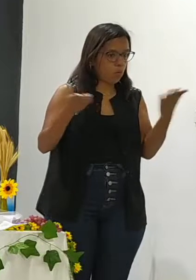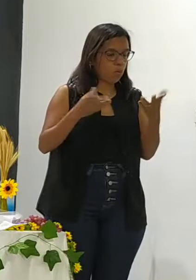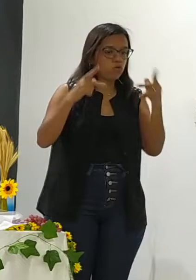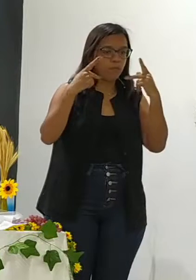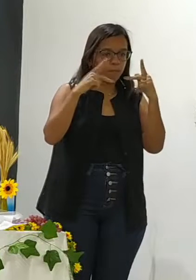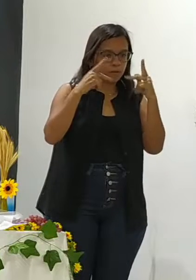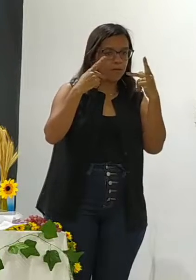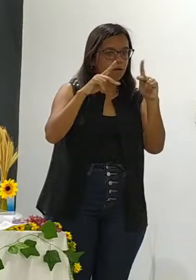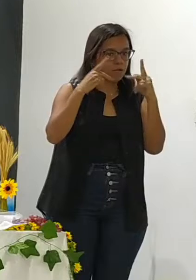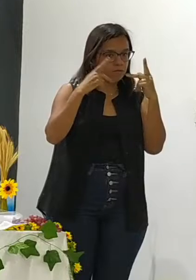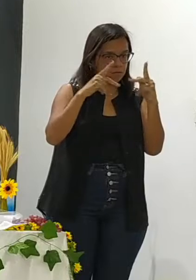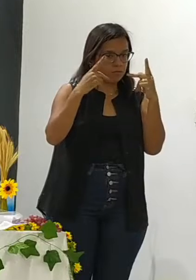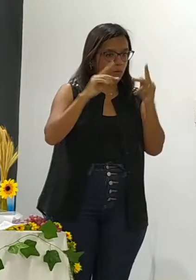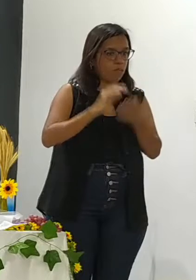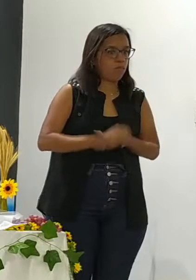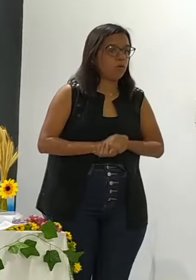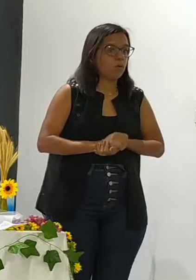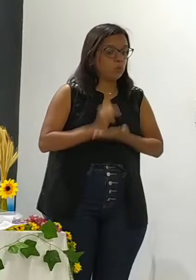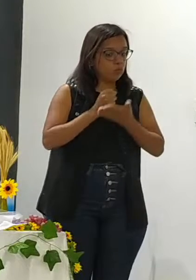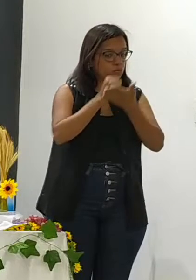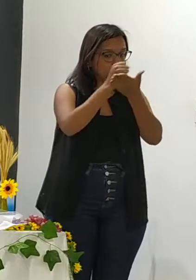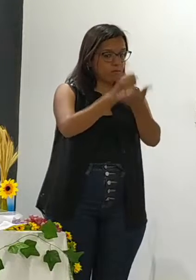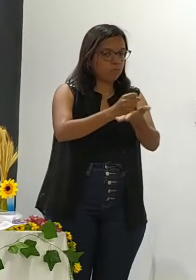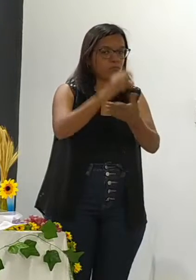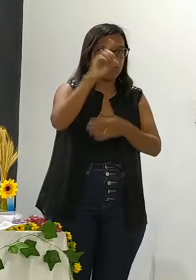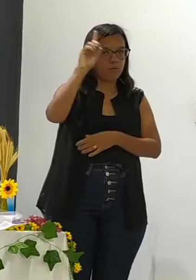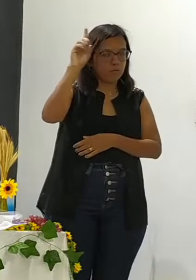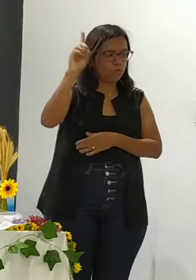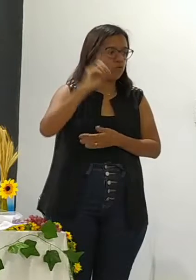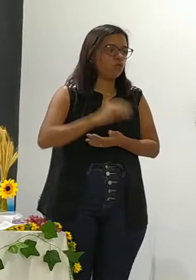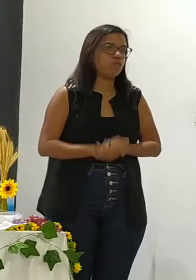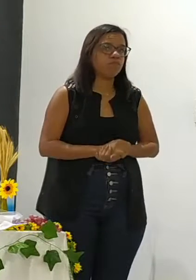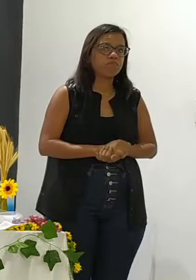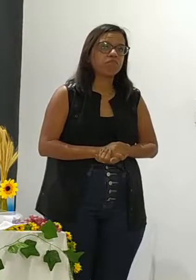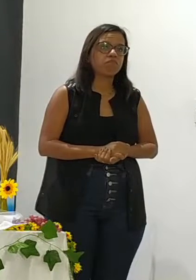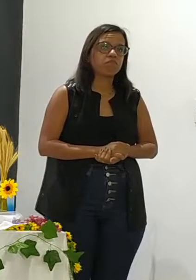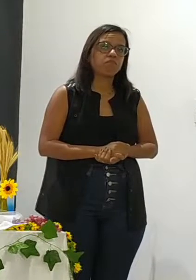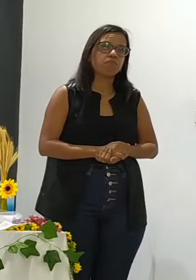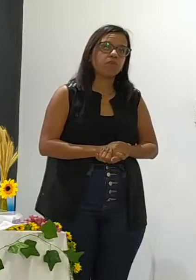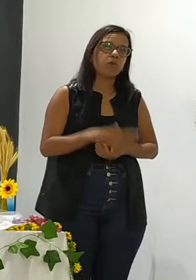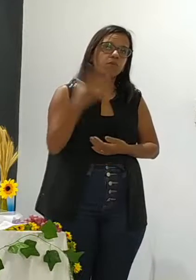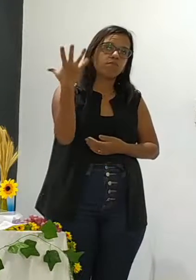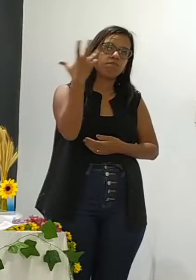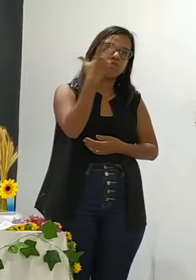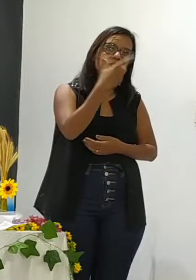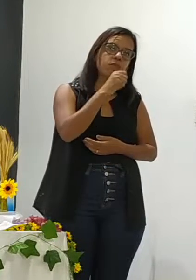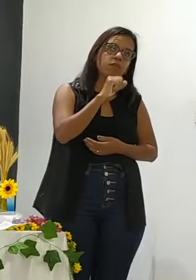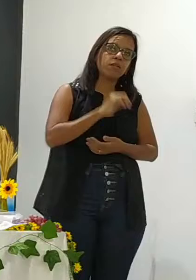vai ser a provisão de Deus. Olha, irmãos, que coisa linda.